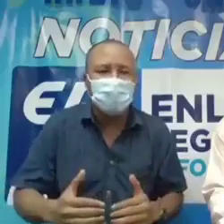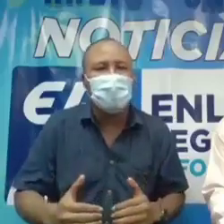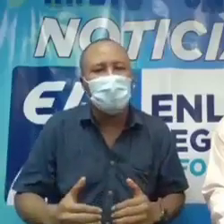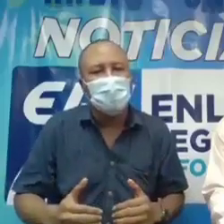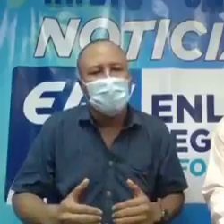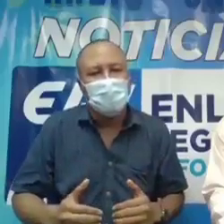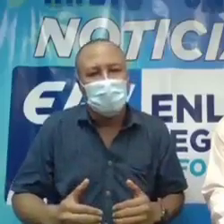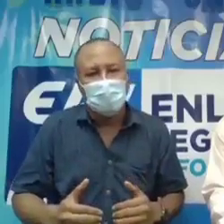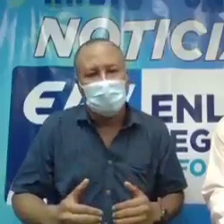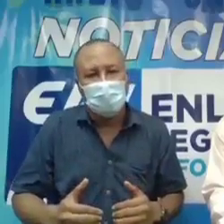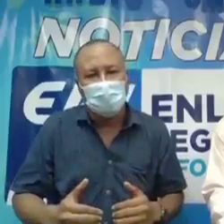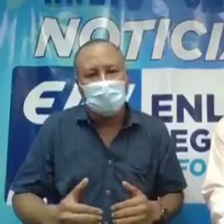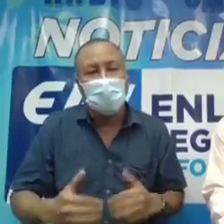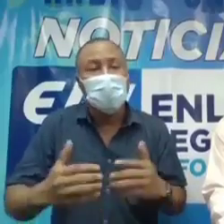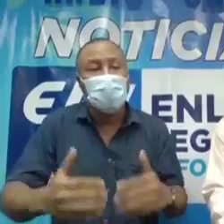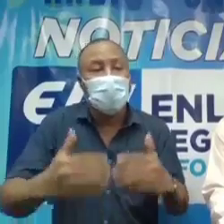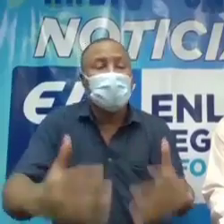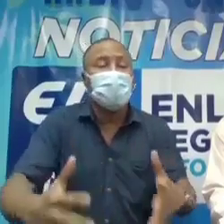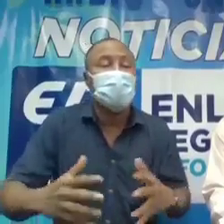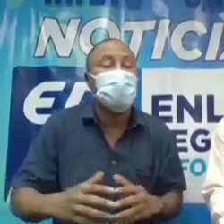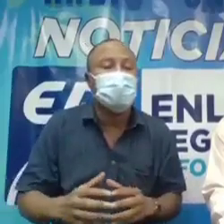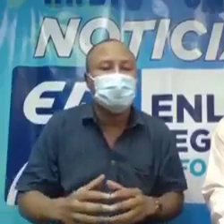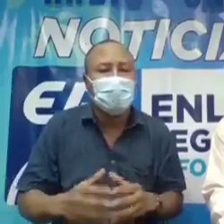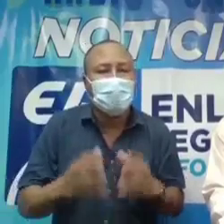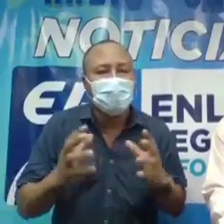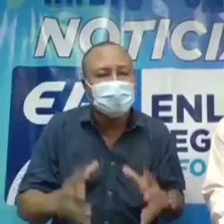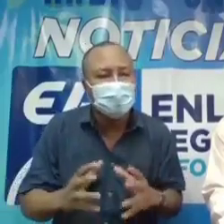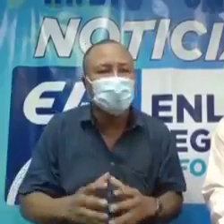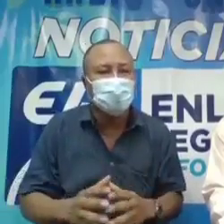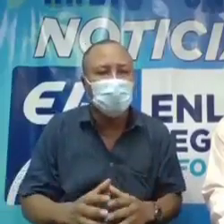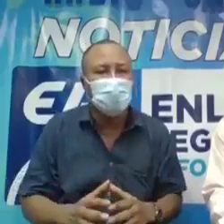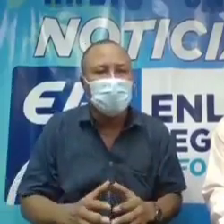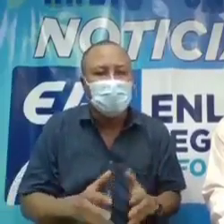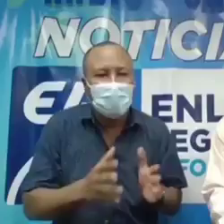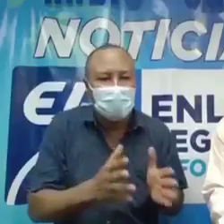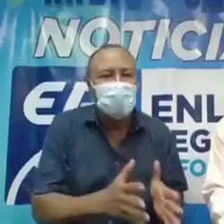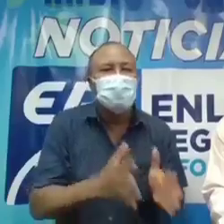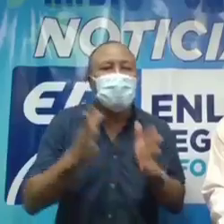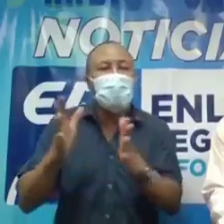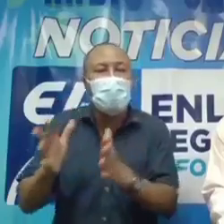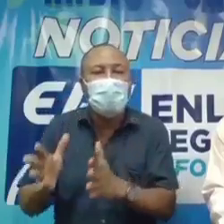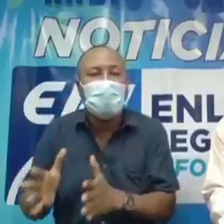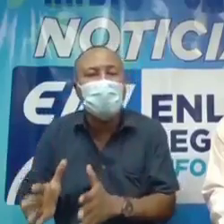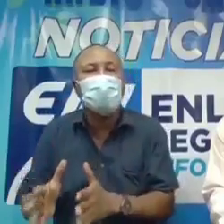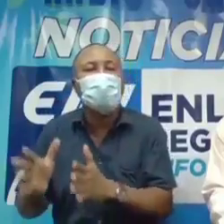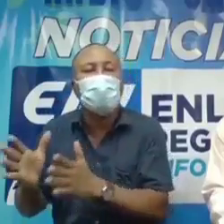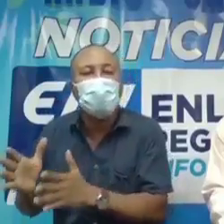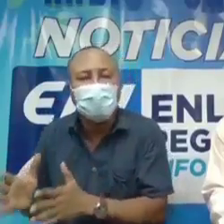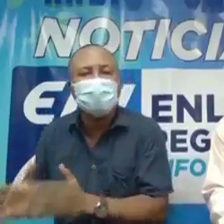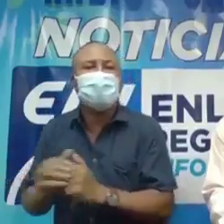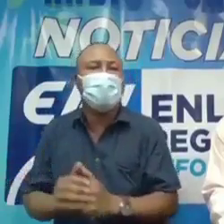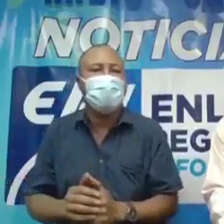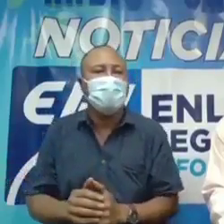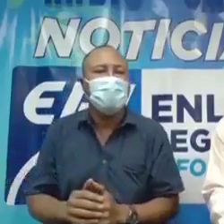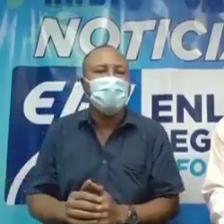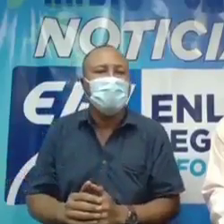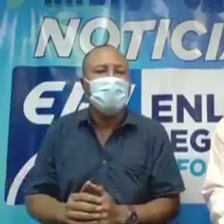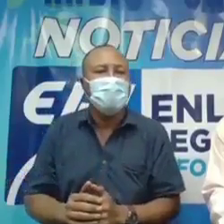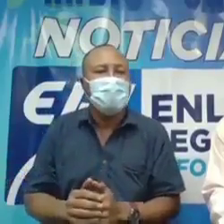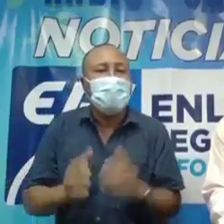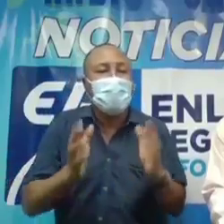el alcalde comprometa recursos de la institución, el consejo